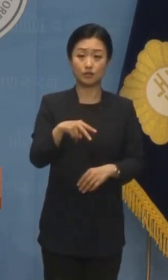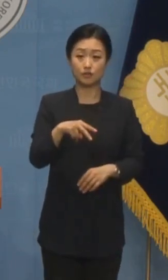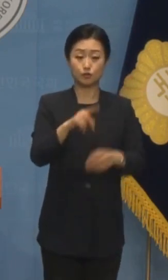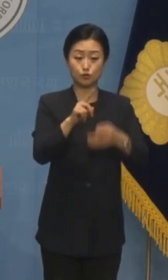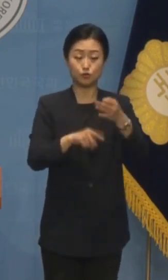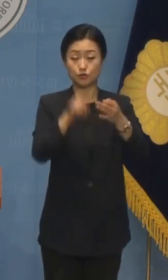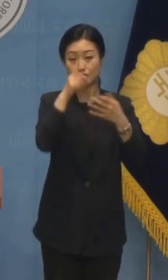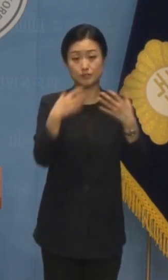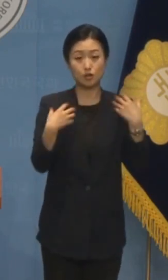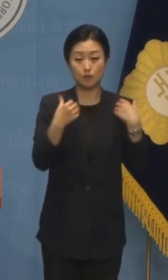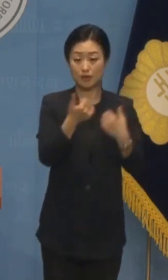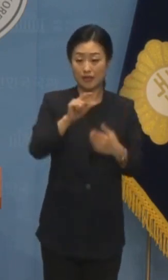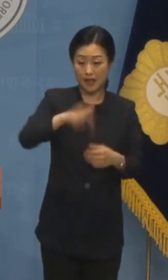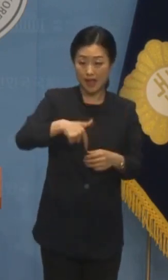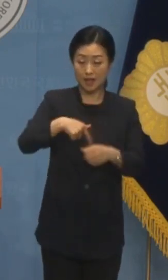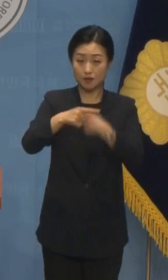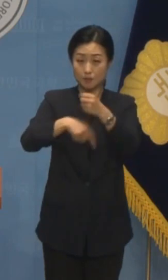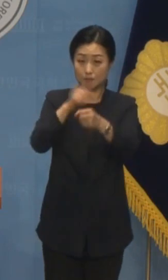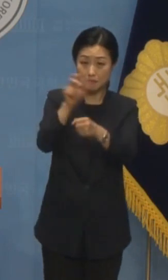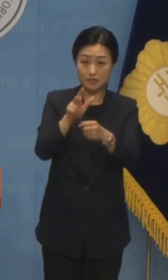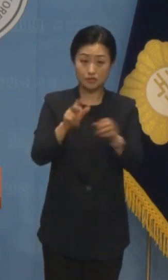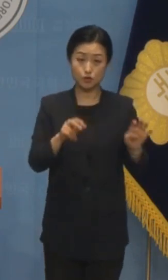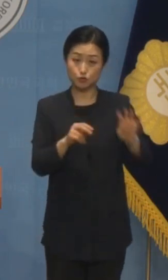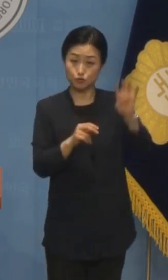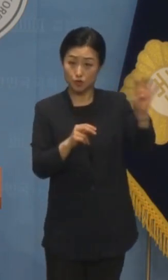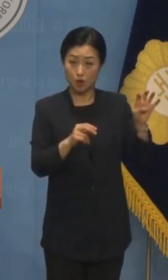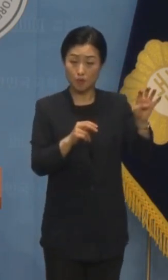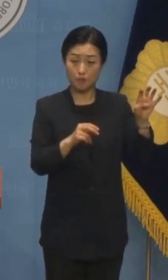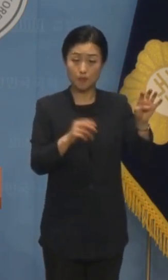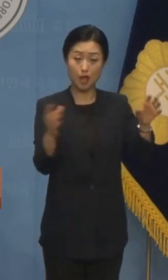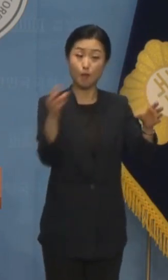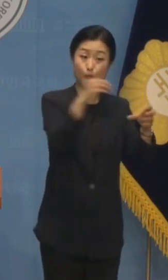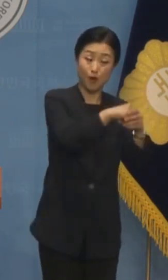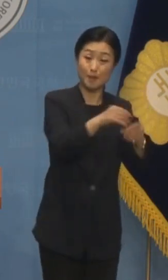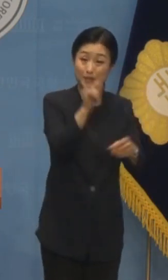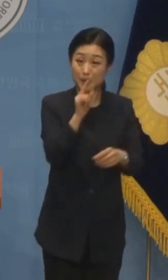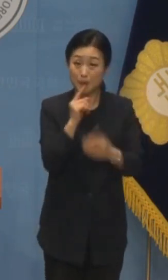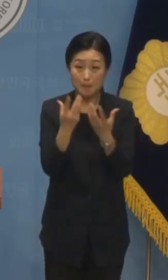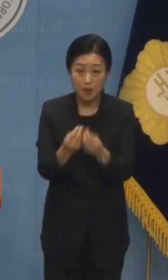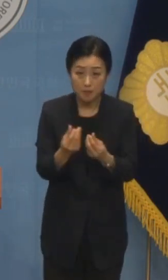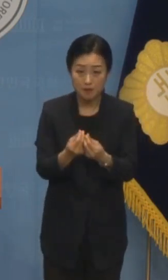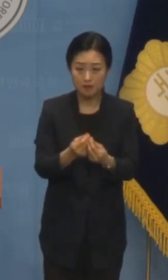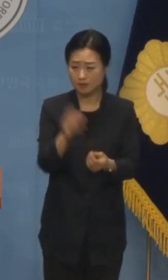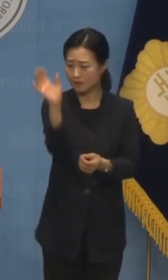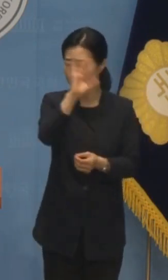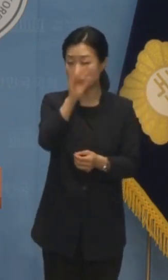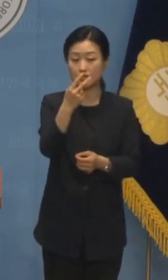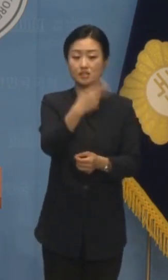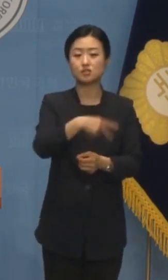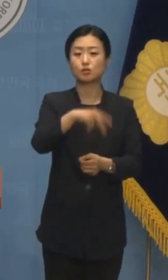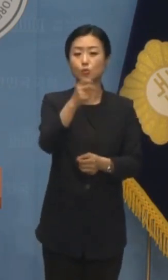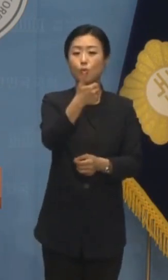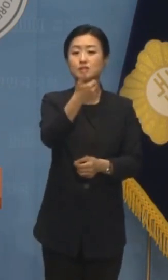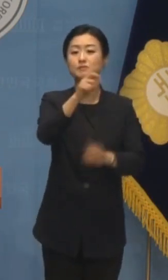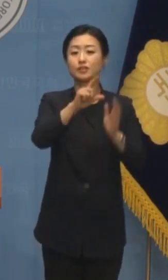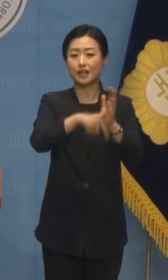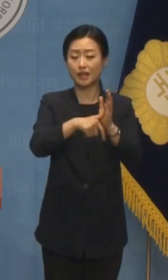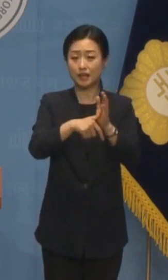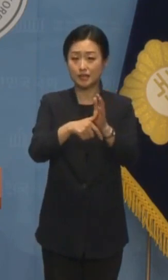윤석열 정부는 핵발전이 EU 녹색분류체계 텍소노미에 포함된다고 변명했지만 2050년까지 고준위